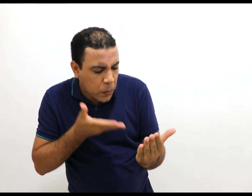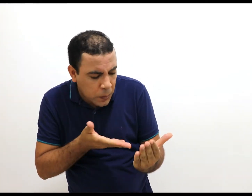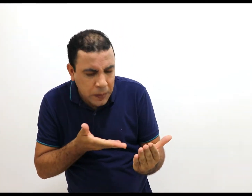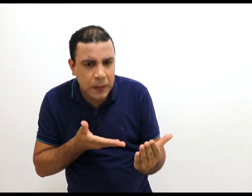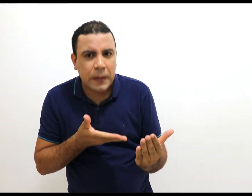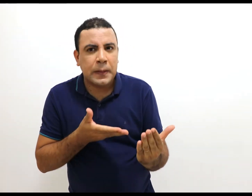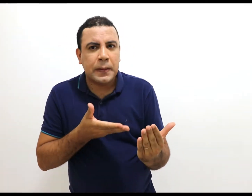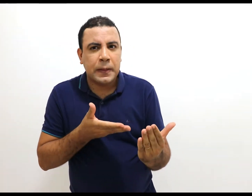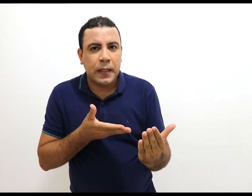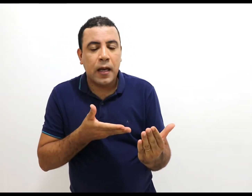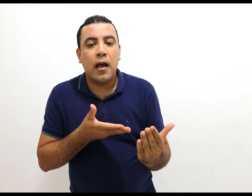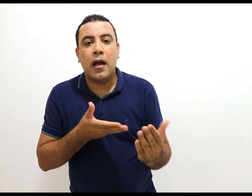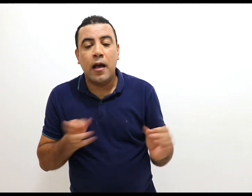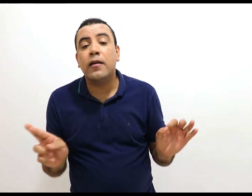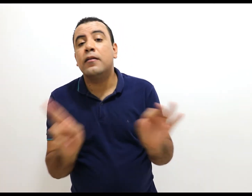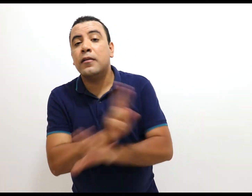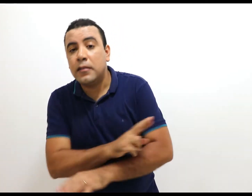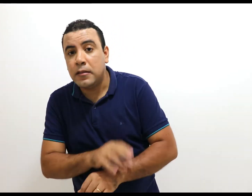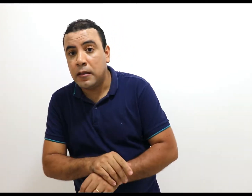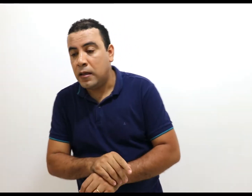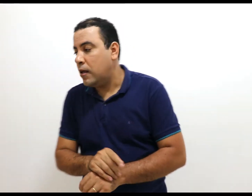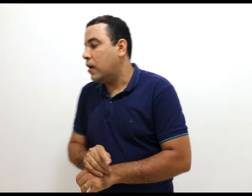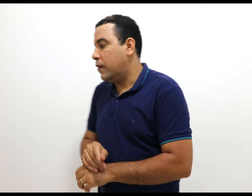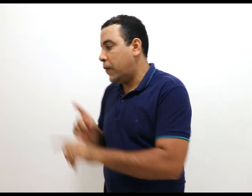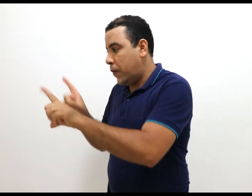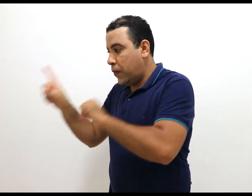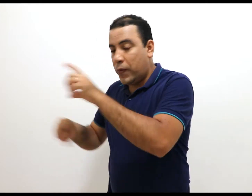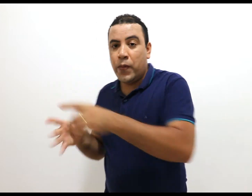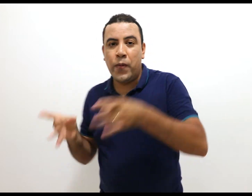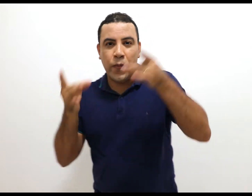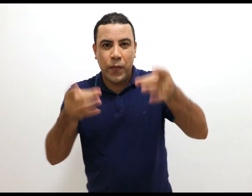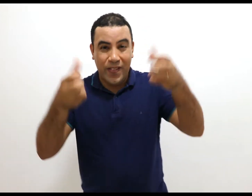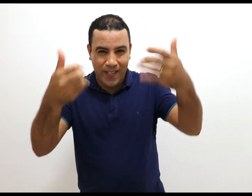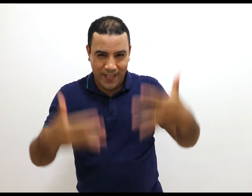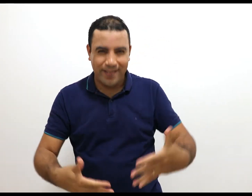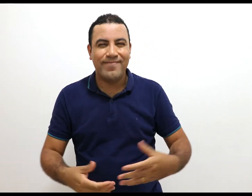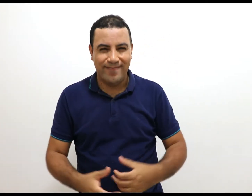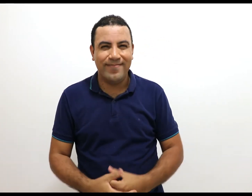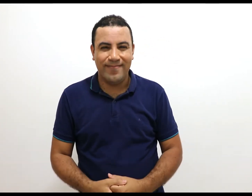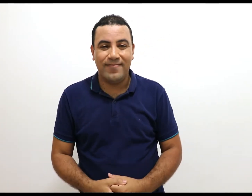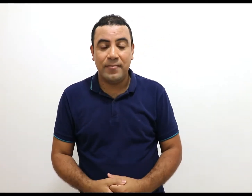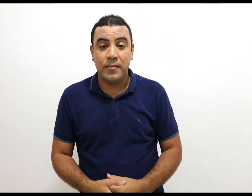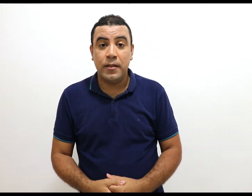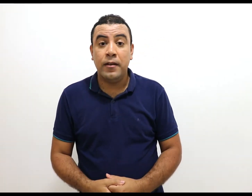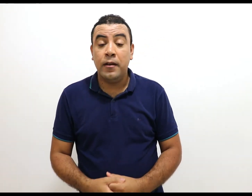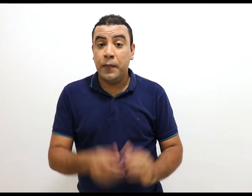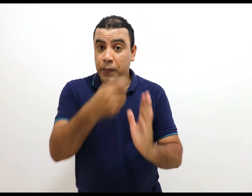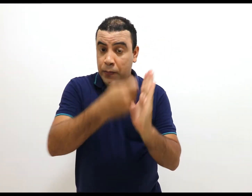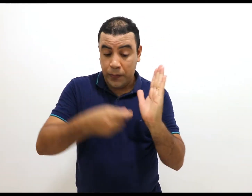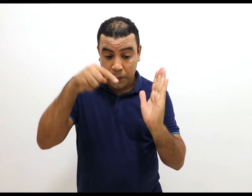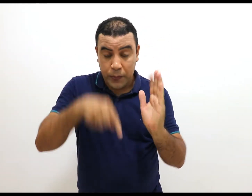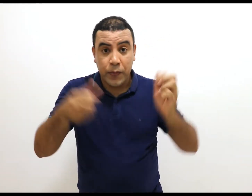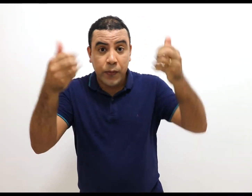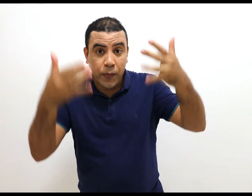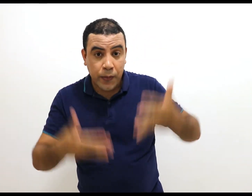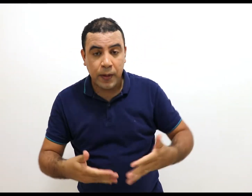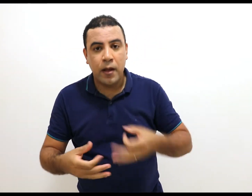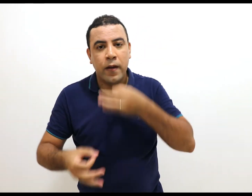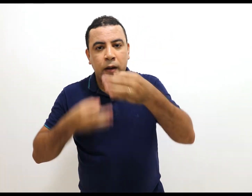atividades propostas. Ao dissertar aqui, deixaremos também em evidência os argumentos